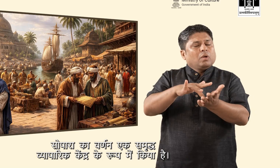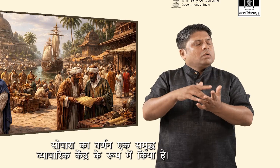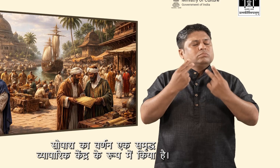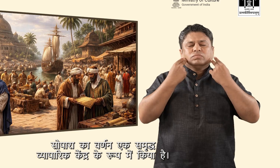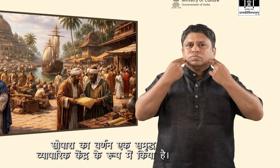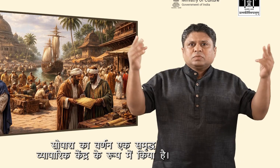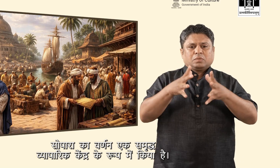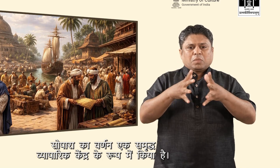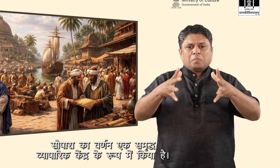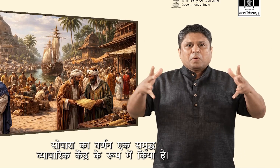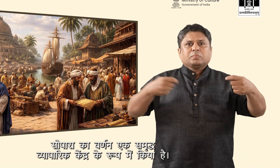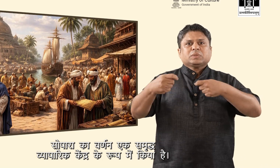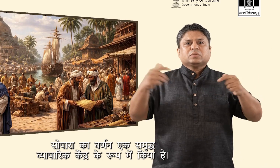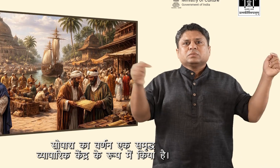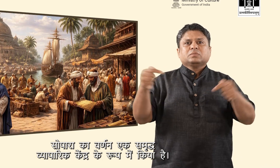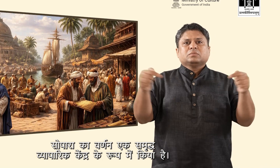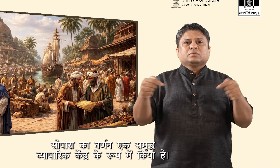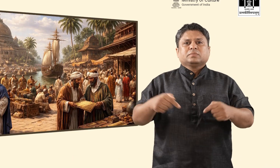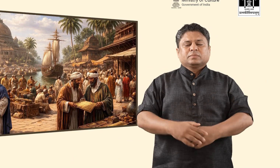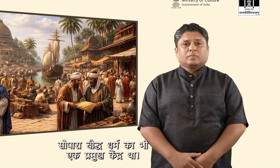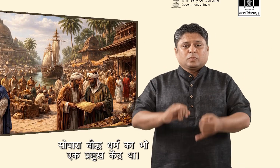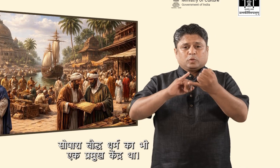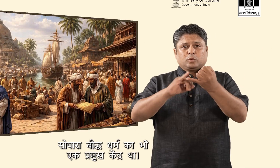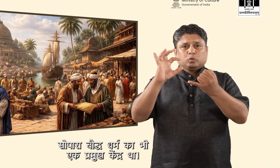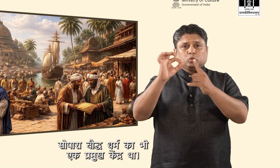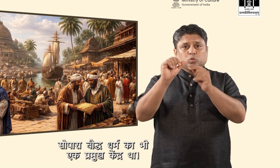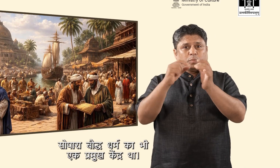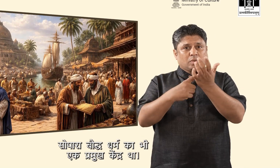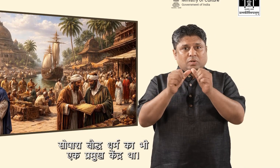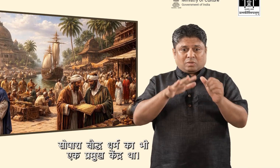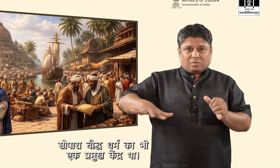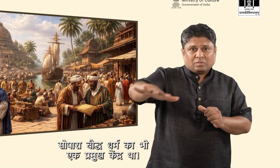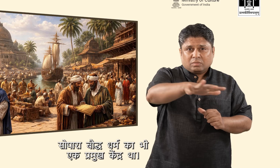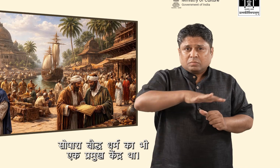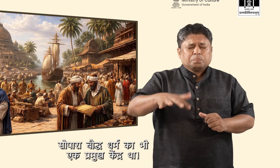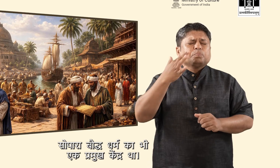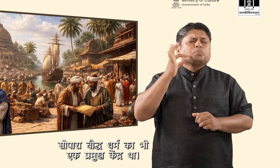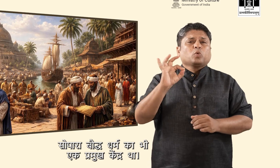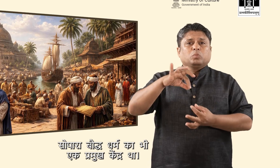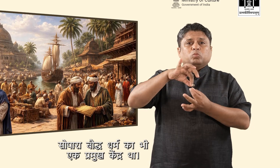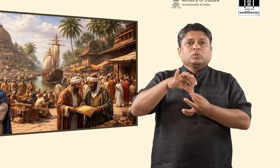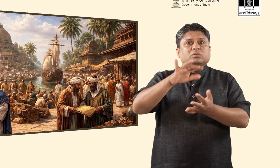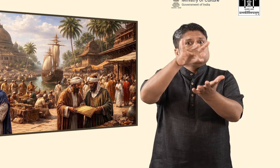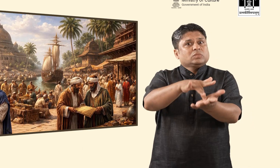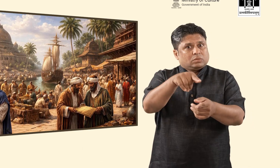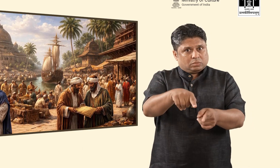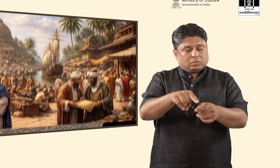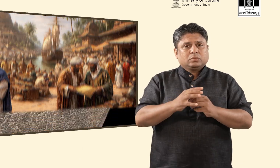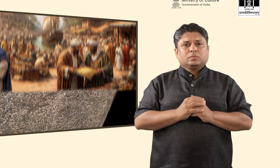वर्णन एक समृद्ध व्यापारिक केंद्र के रूप में किया है। सोपारा बौद्ध धर्म का भी एक प्रमुख केंद्र था।